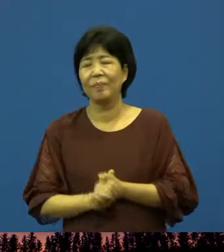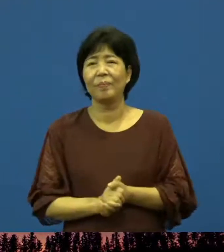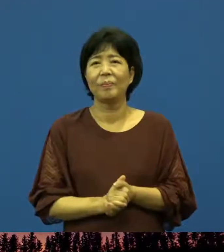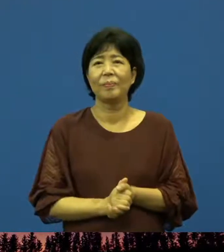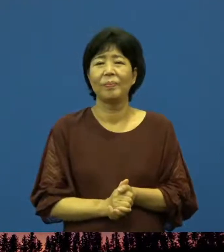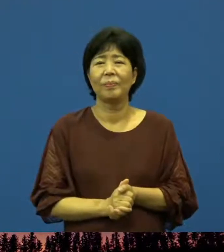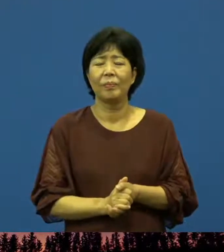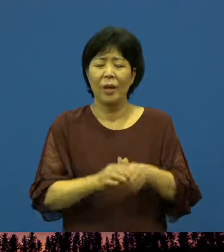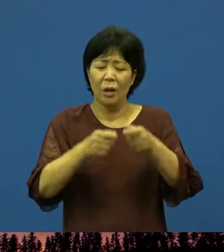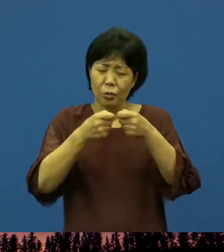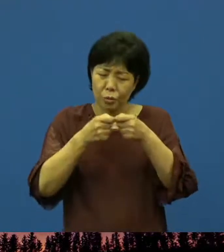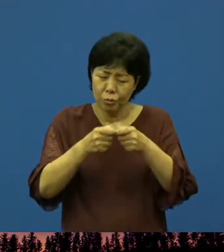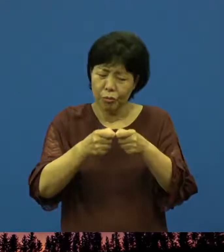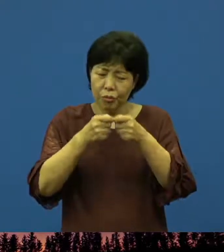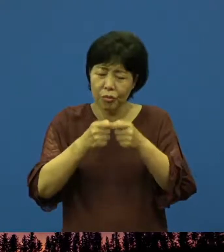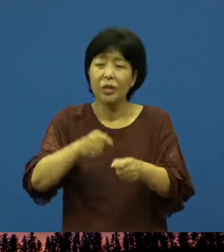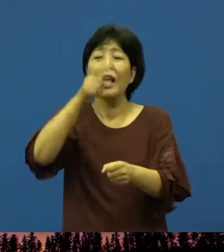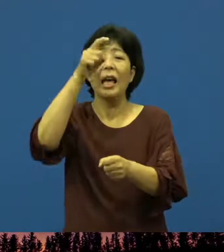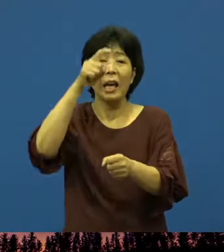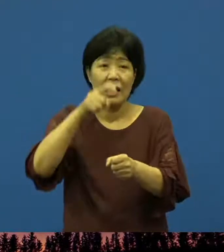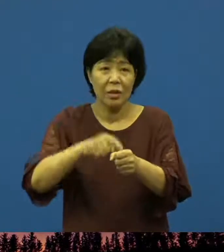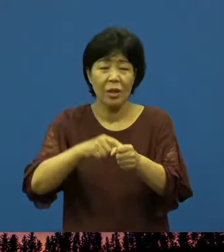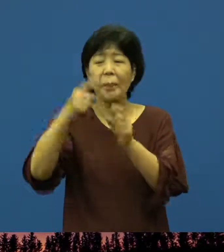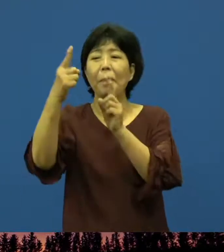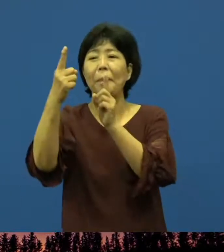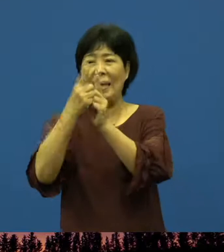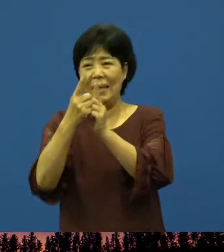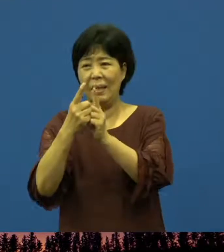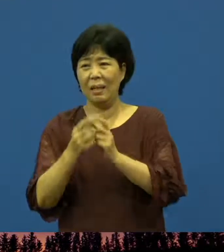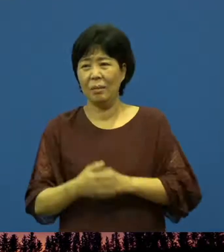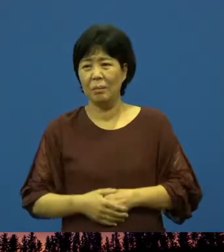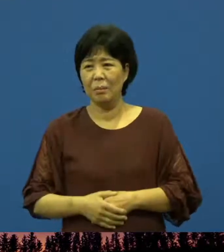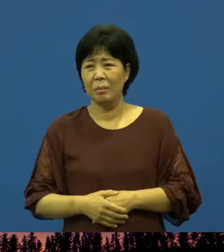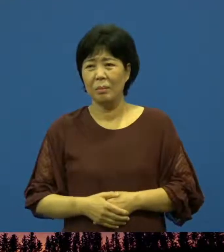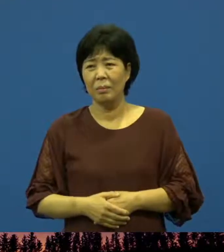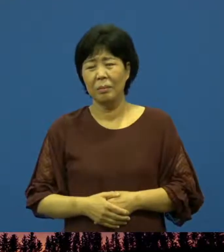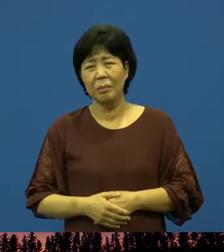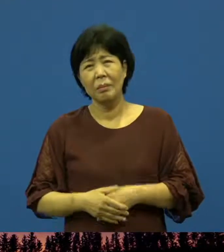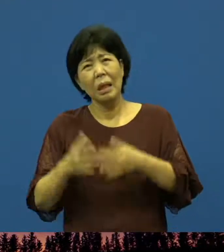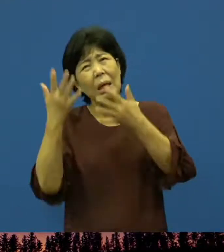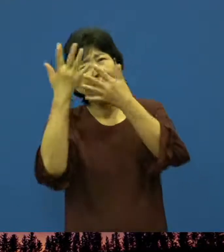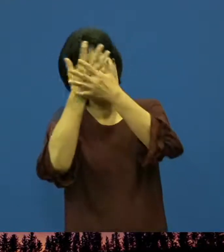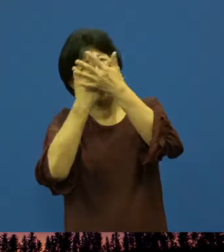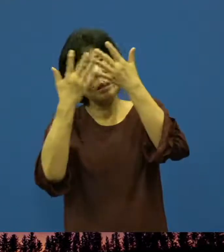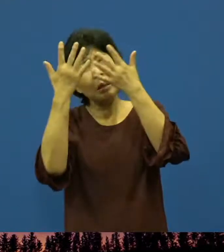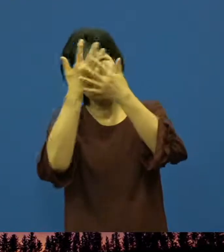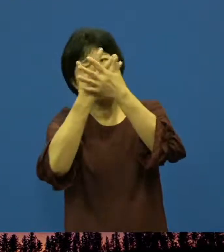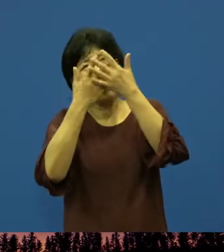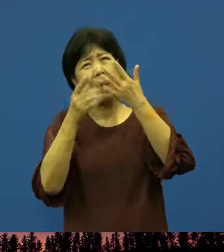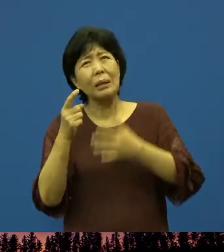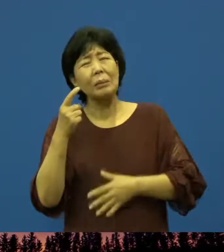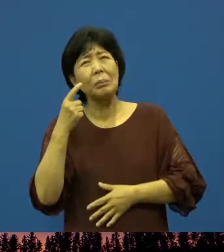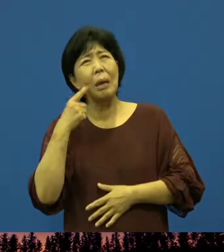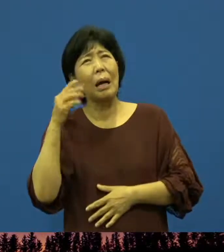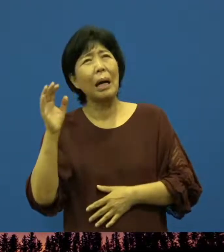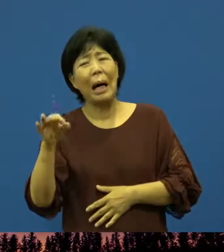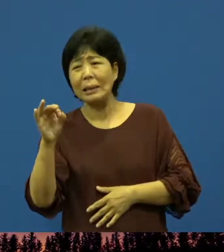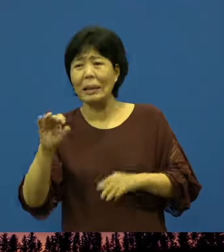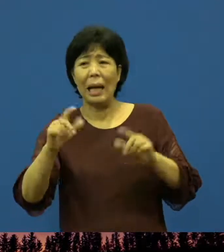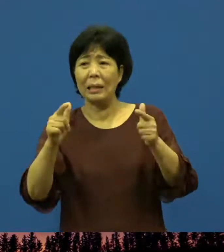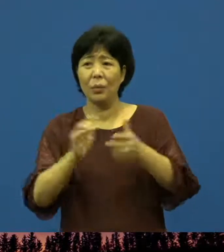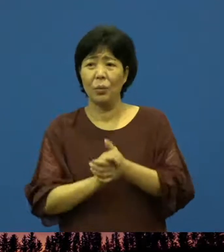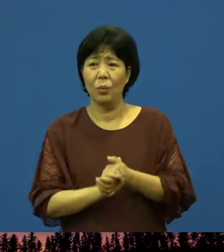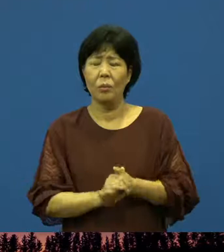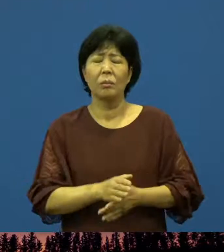실제적인 것이라는 겁니다. 이게 허공에 떠 있는 가상의 것이 아니라 구체적이고 실제적인 거라.